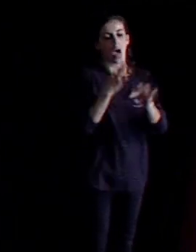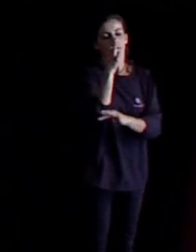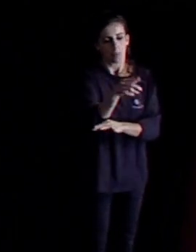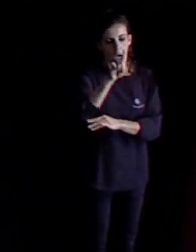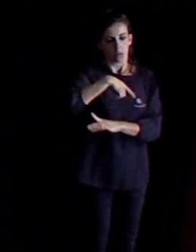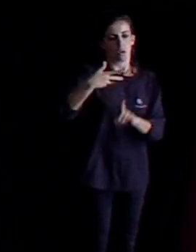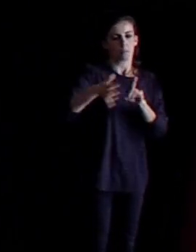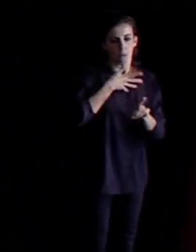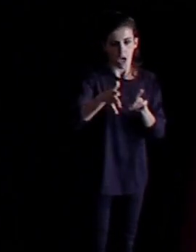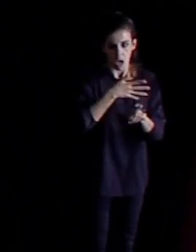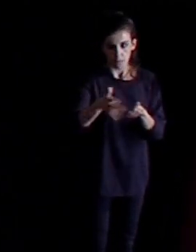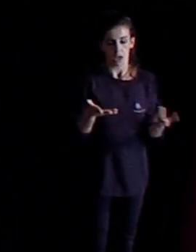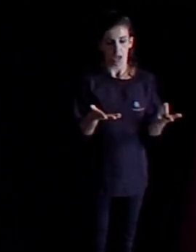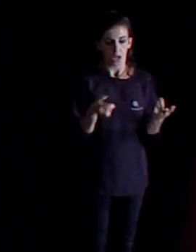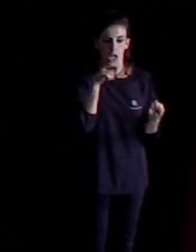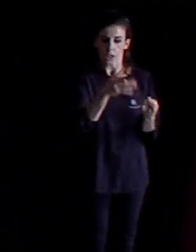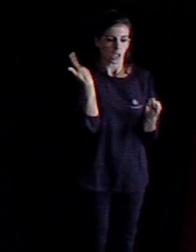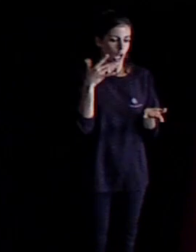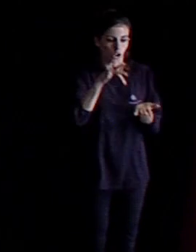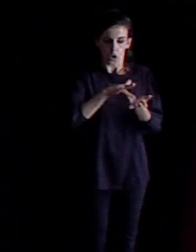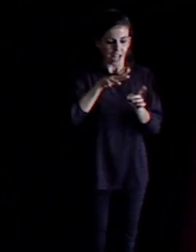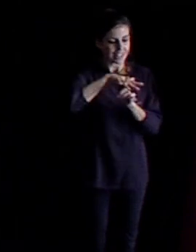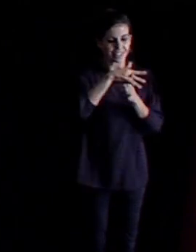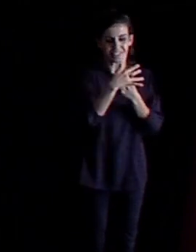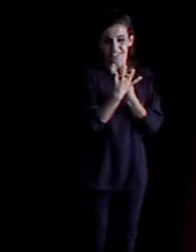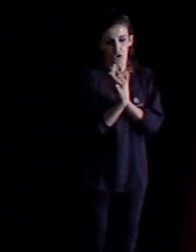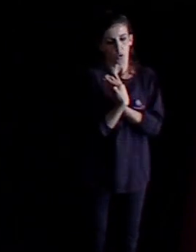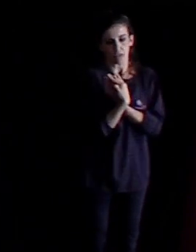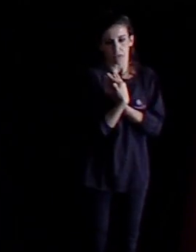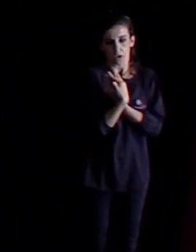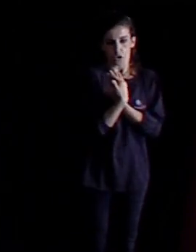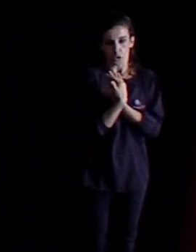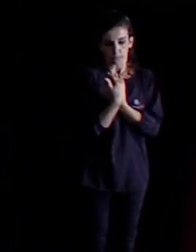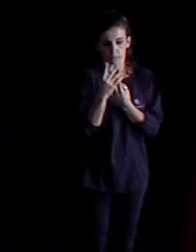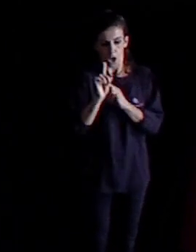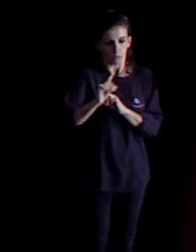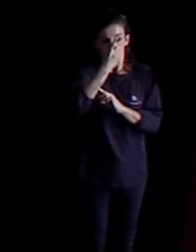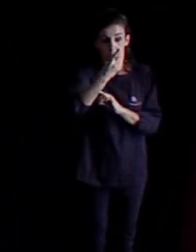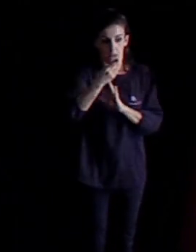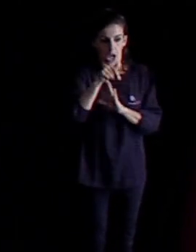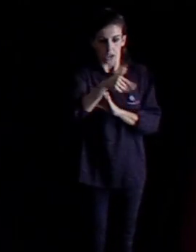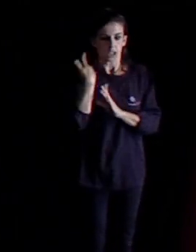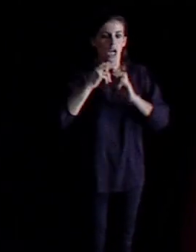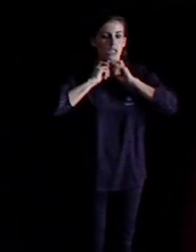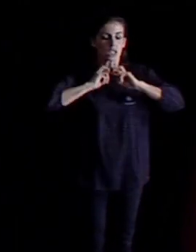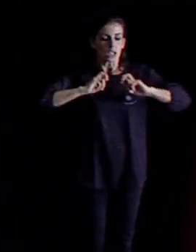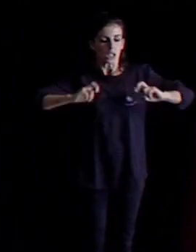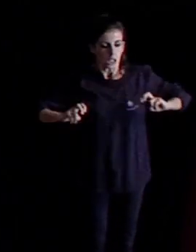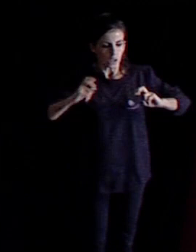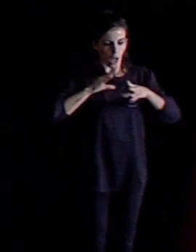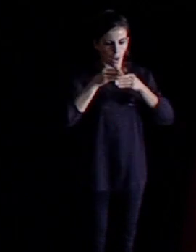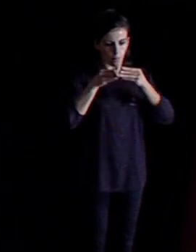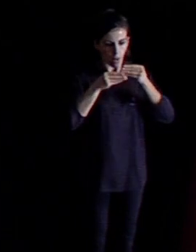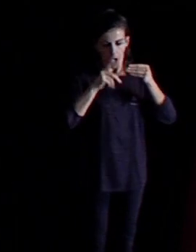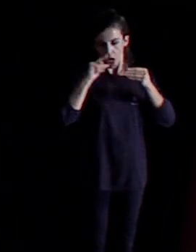me pegan una paliza y ese es el acontecimiento número uno, evidentemente yo tengo ahí un estrés acumulado de años y años y